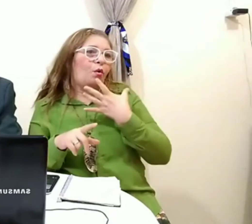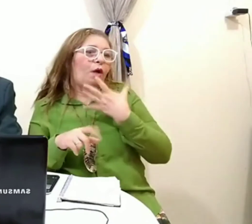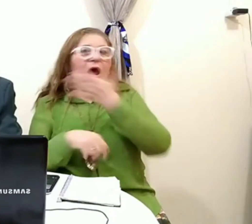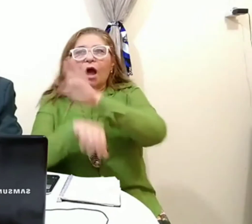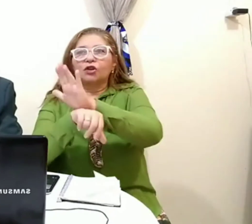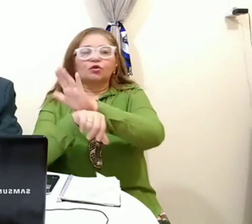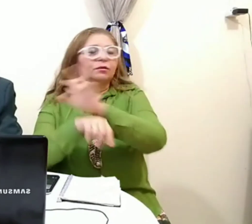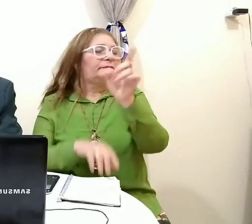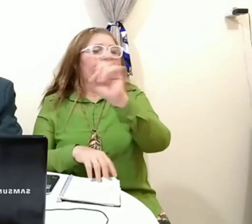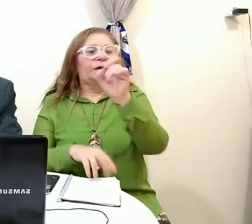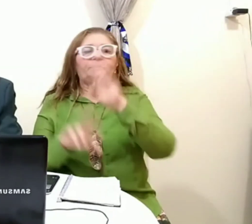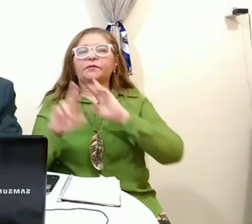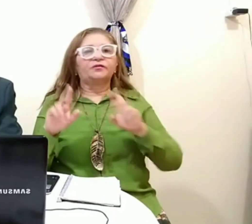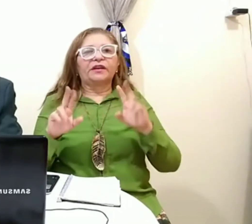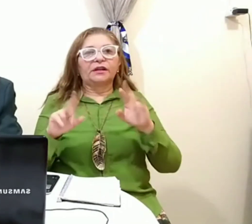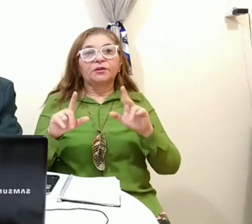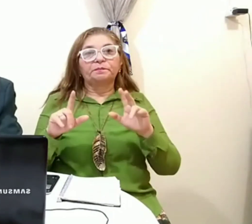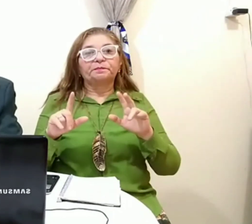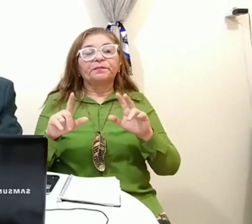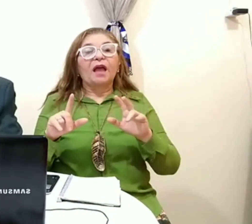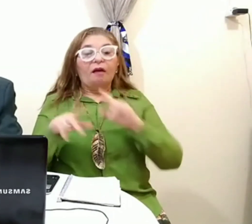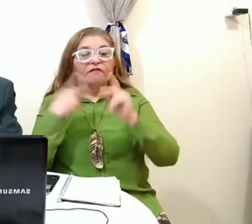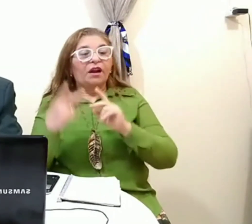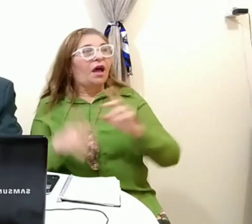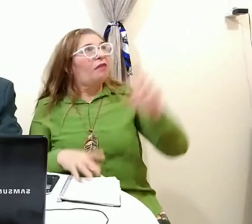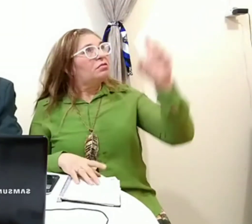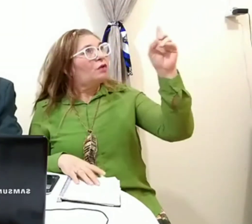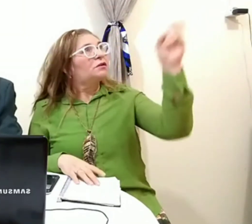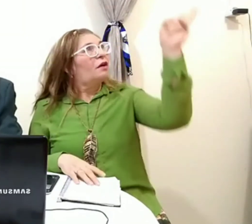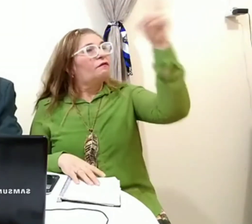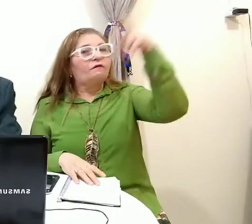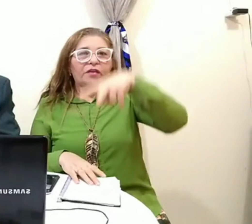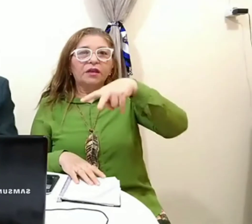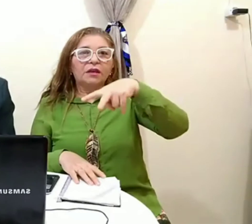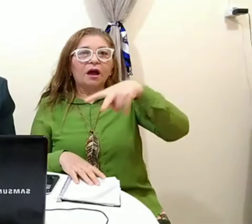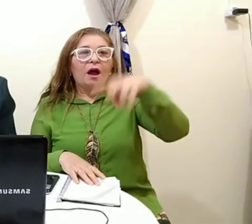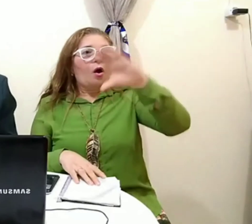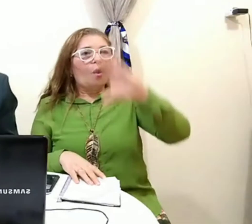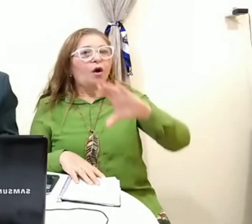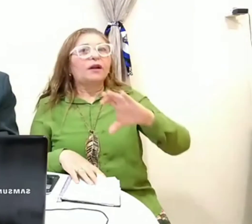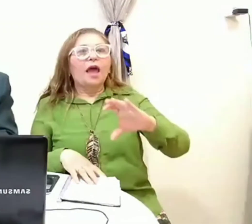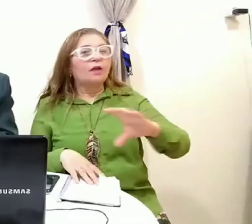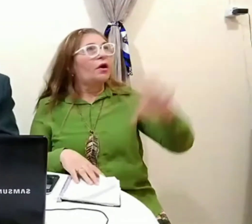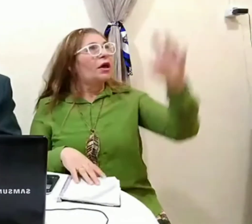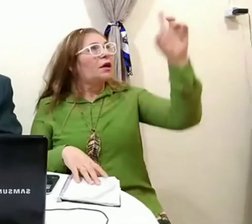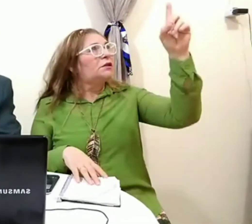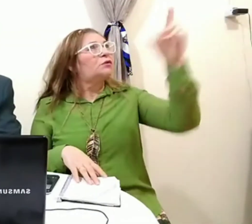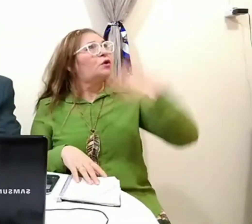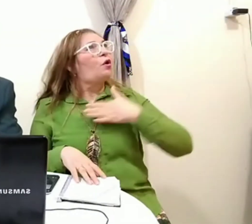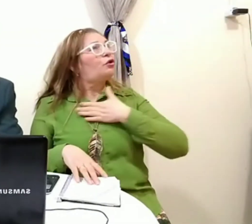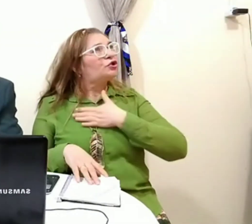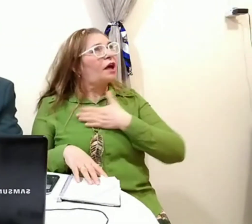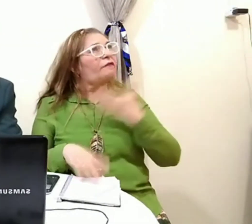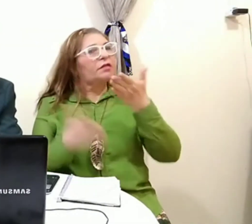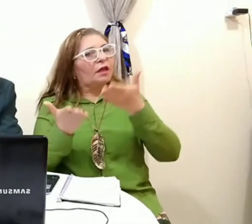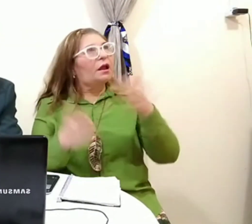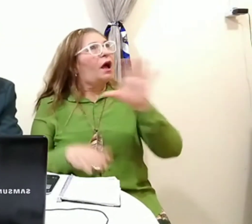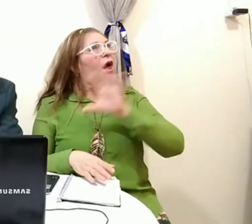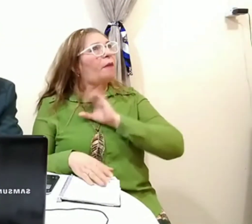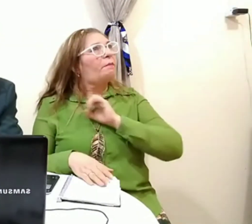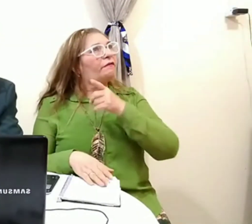fazendo. É dito aqui que até Deus já tinha ouvido as suas orações, quer dizer, ele estava meio caminho andado no que diz respeito